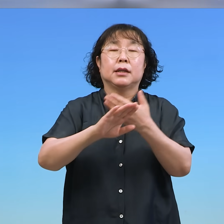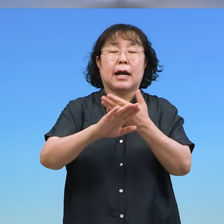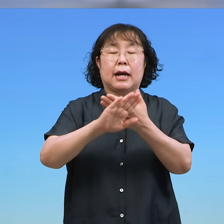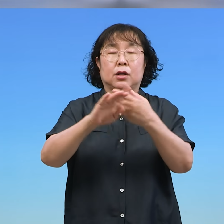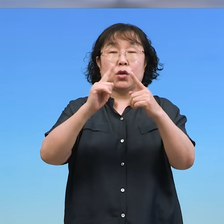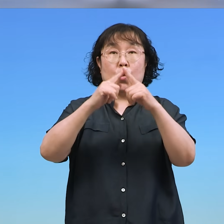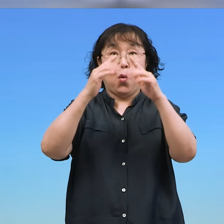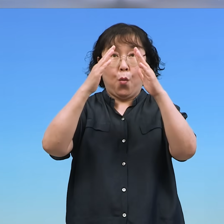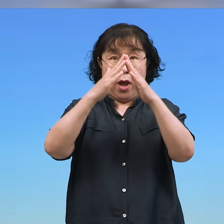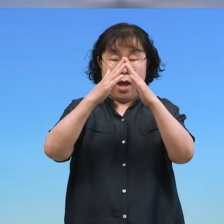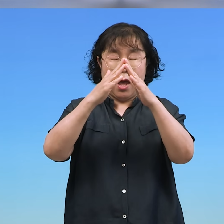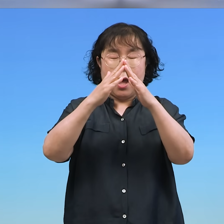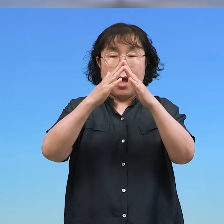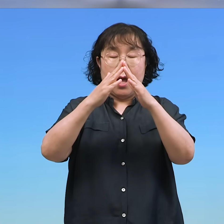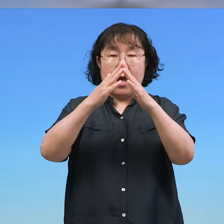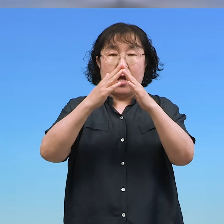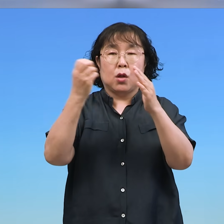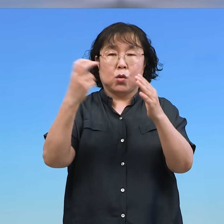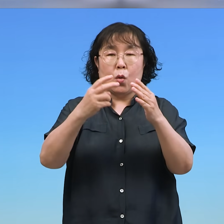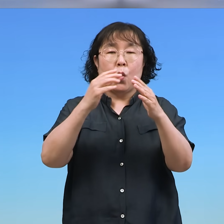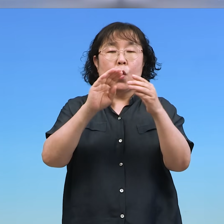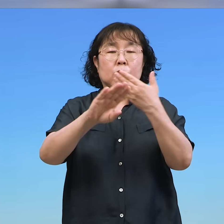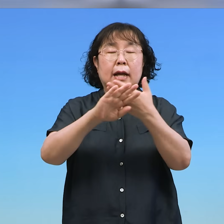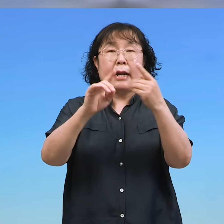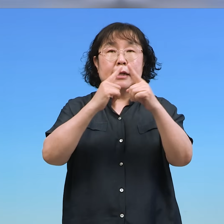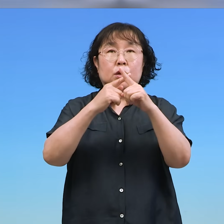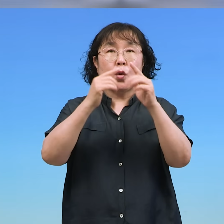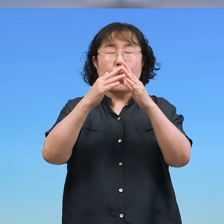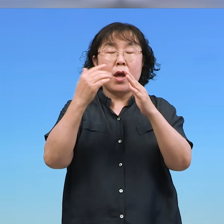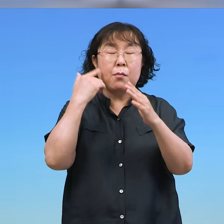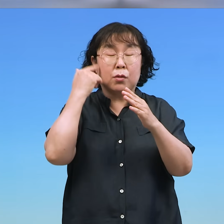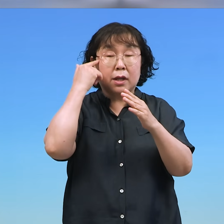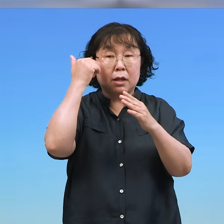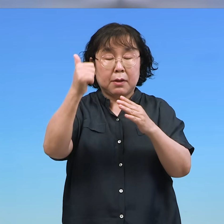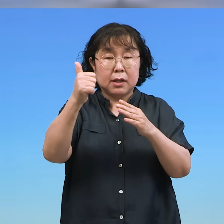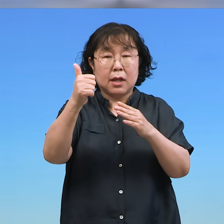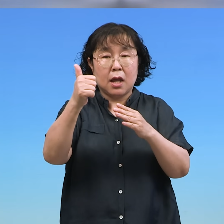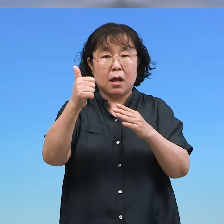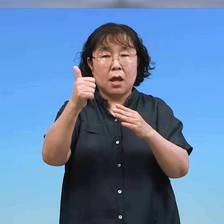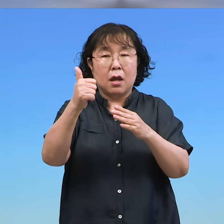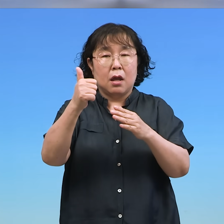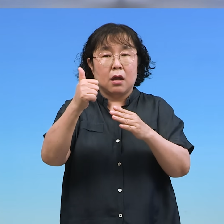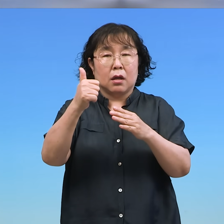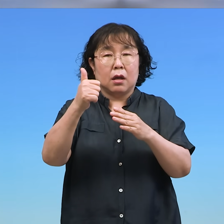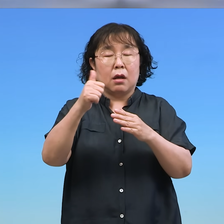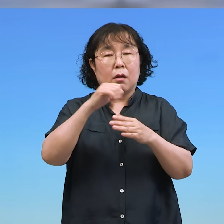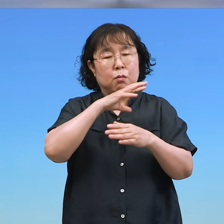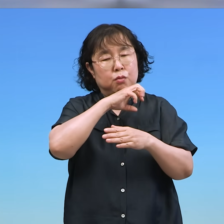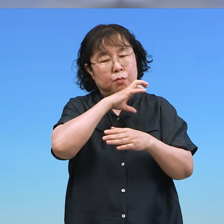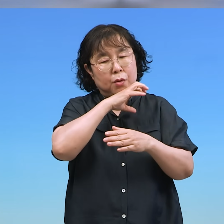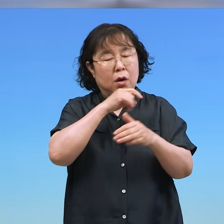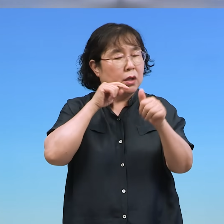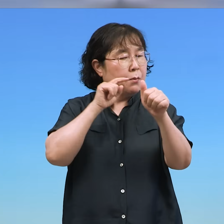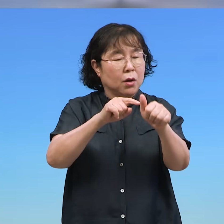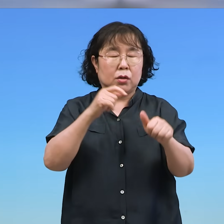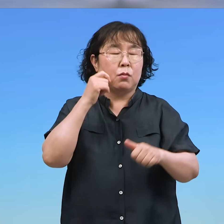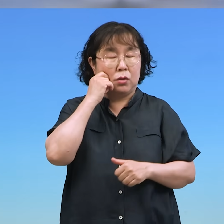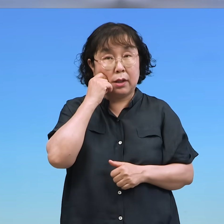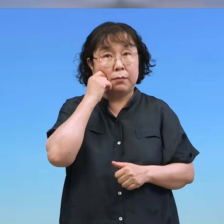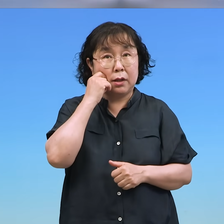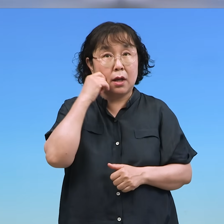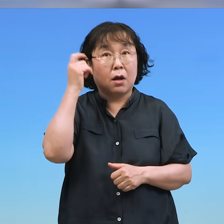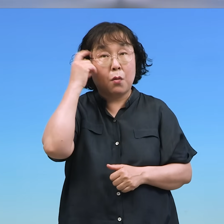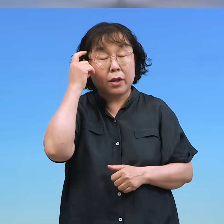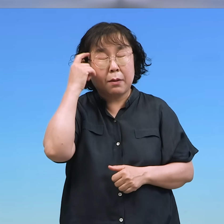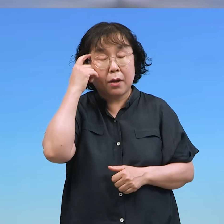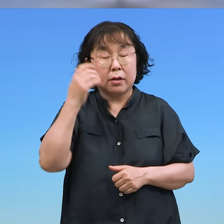대해서 또 다른 교회 목사님에 대해서 뭐라 말하는 거 옳지 않다고 생각해요. 만약에 제가 1만 성도 파송 운동을